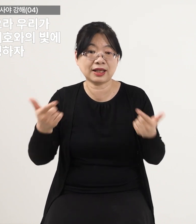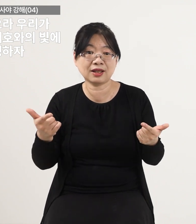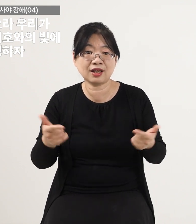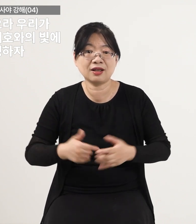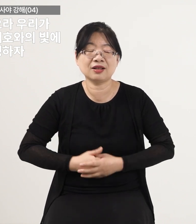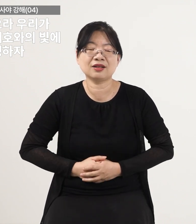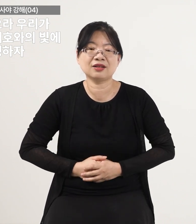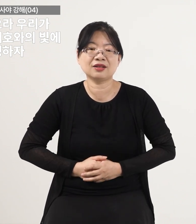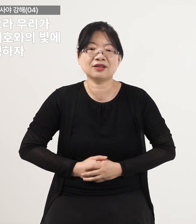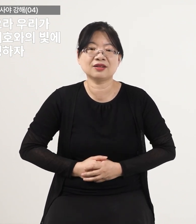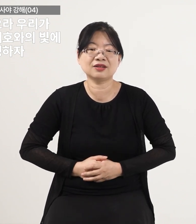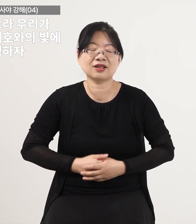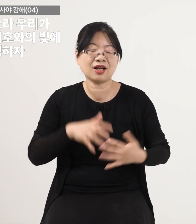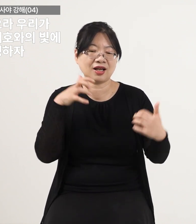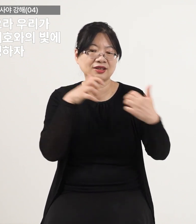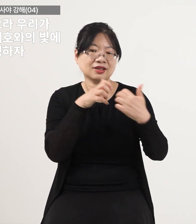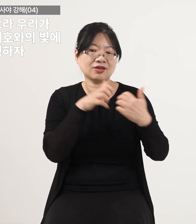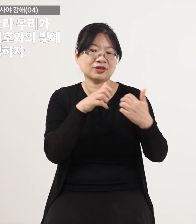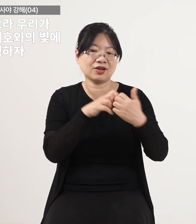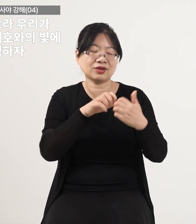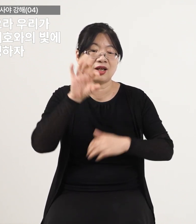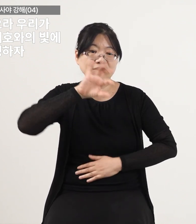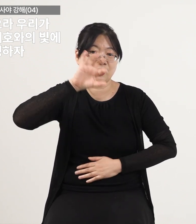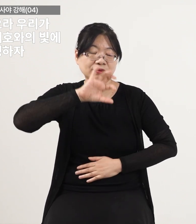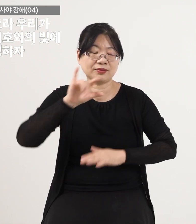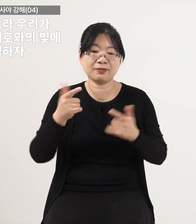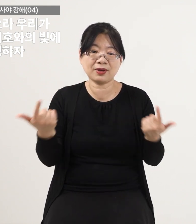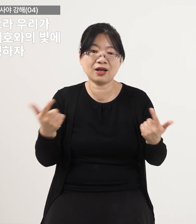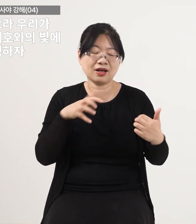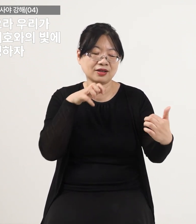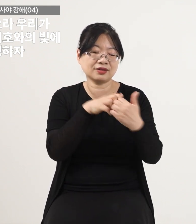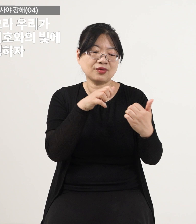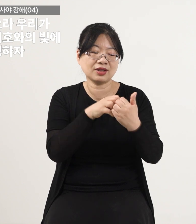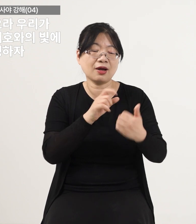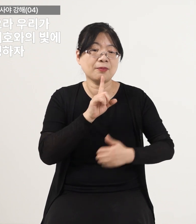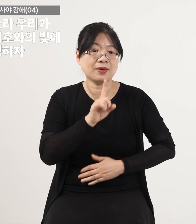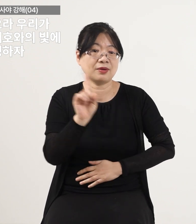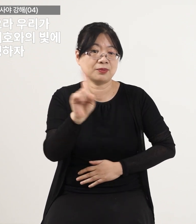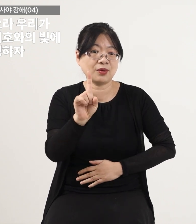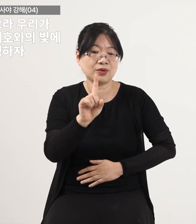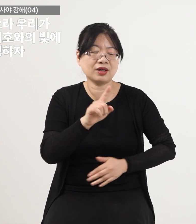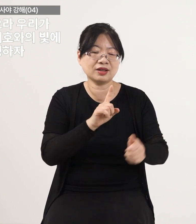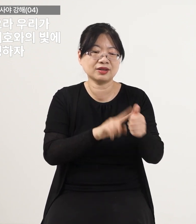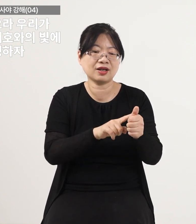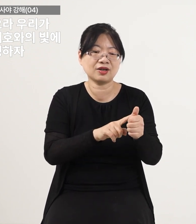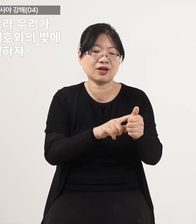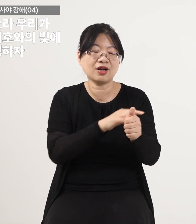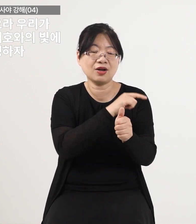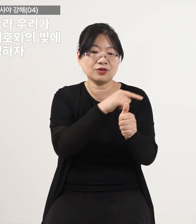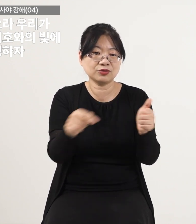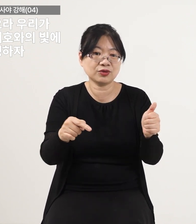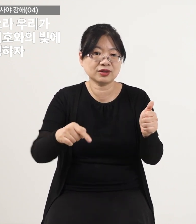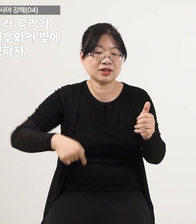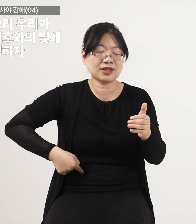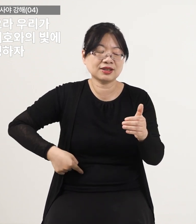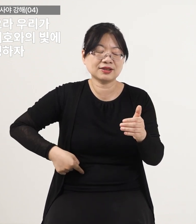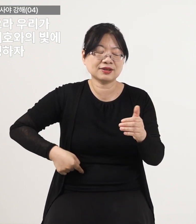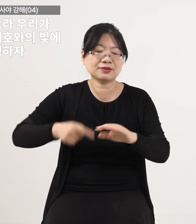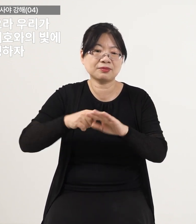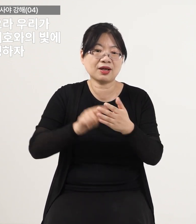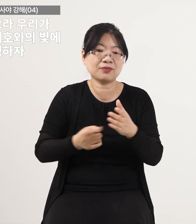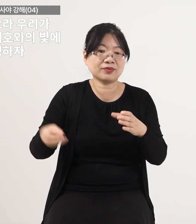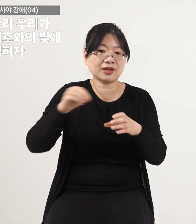아니하리라? 전쟁을 연습한다는 말은 상대를 죽이겠다는 의지가